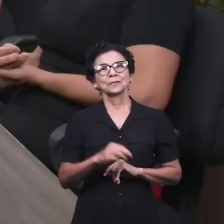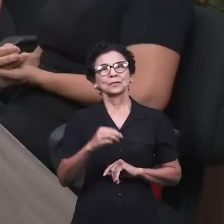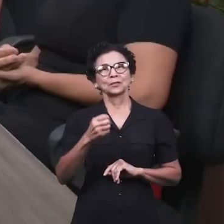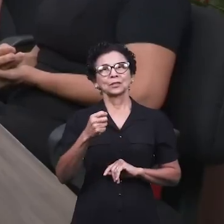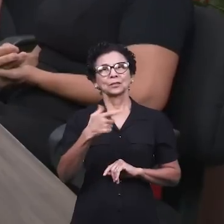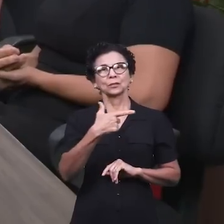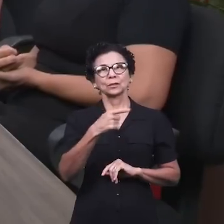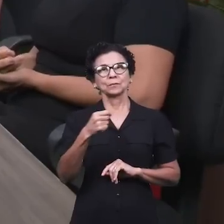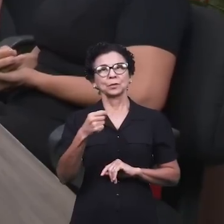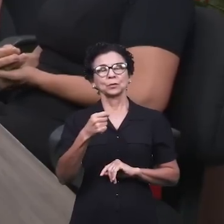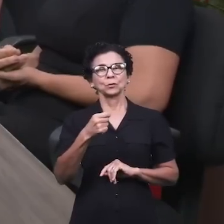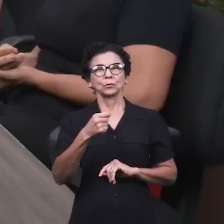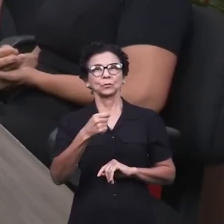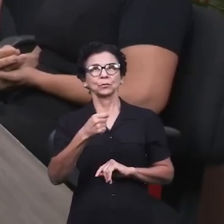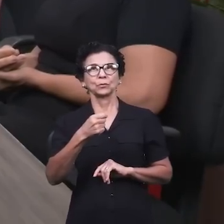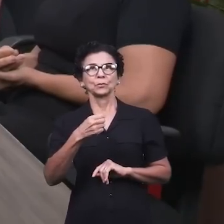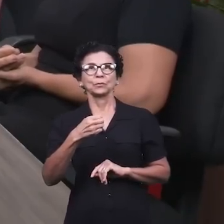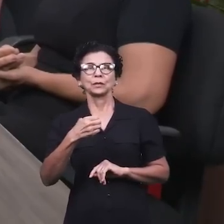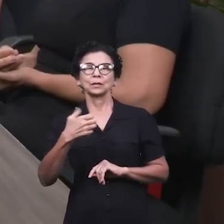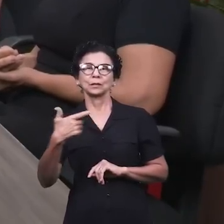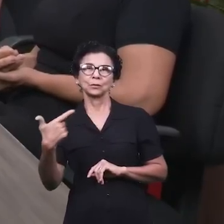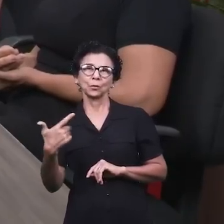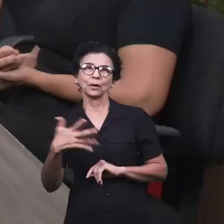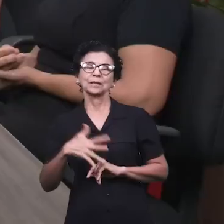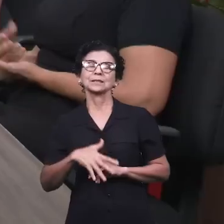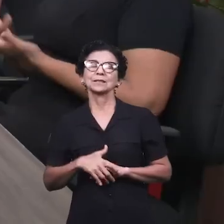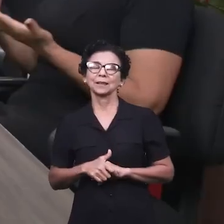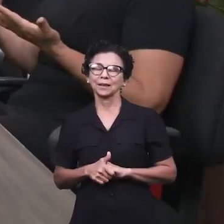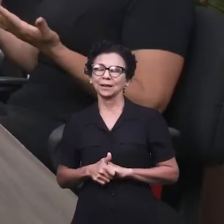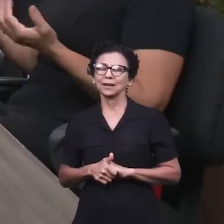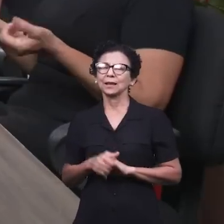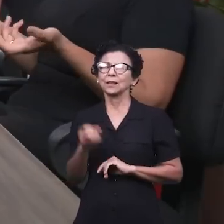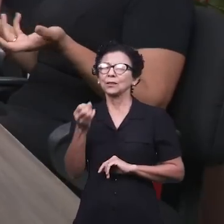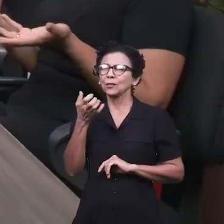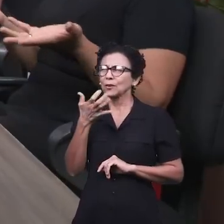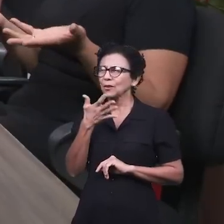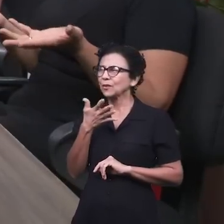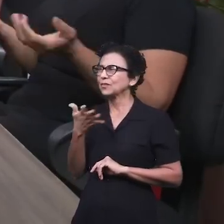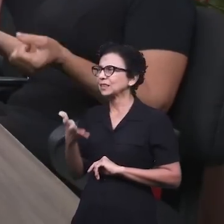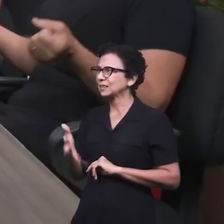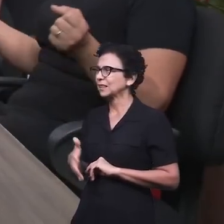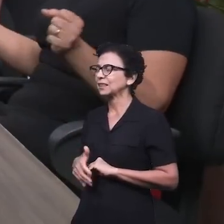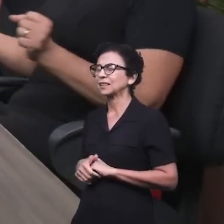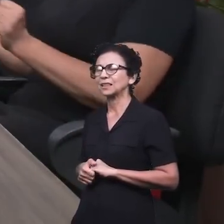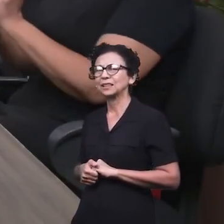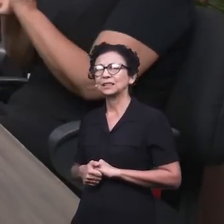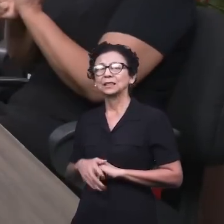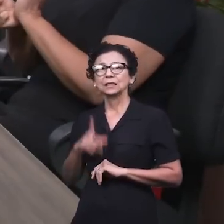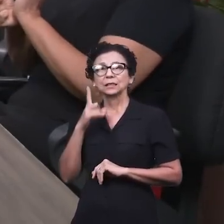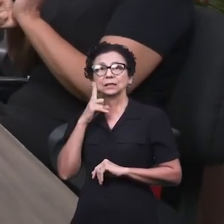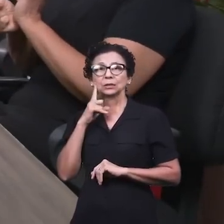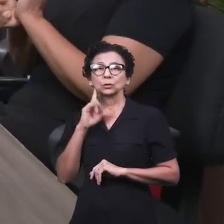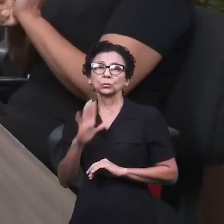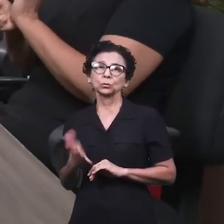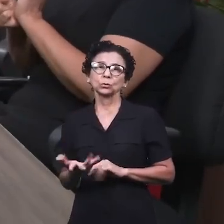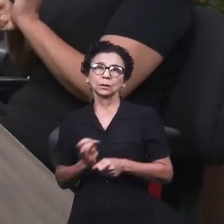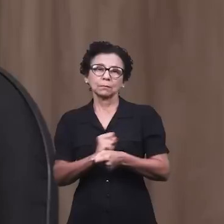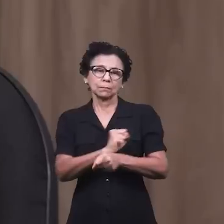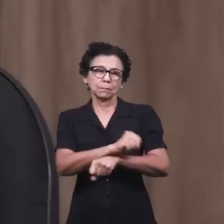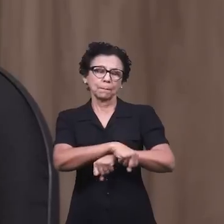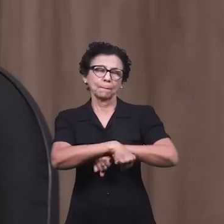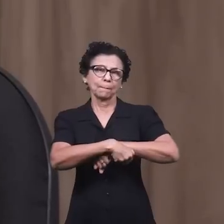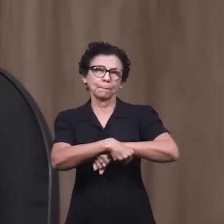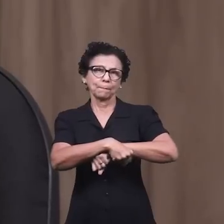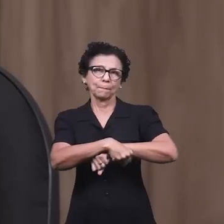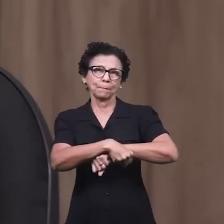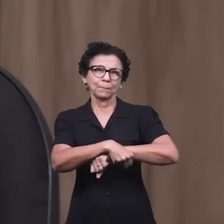recente, né, Cidinha? Bem recente, Ela é né? bem recente. Então, assim, Só 22 anos, né? Vamos dizer, os surdos estavam algemados, né? As mãos